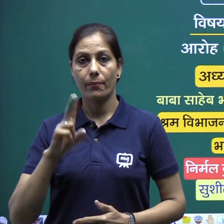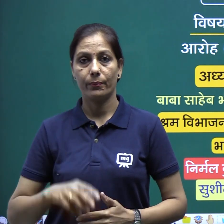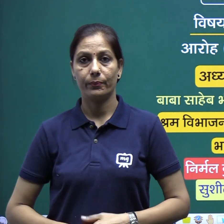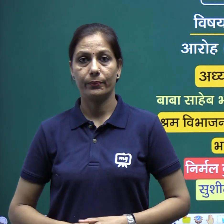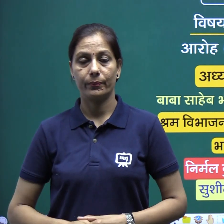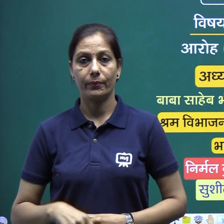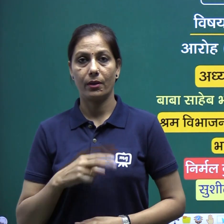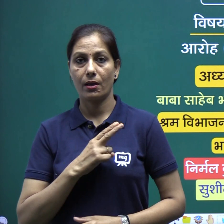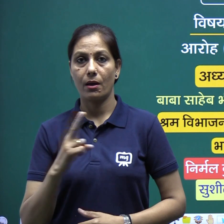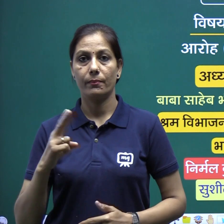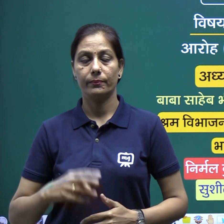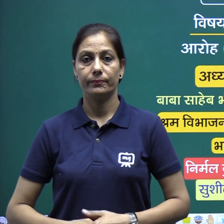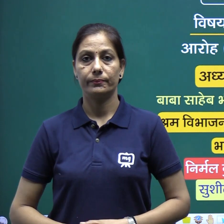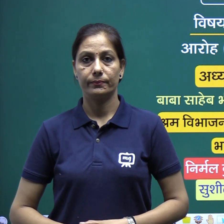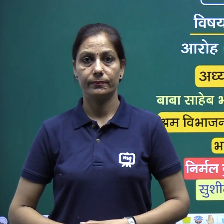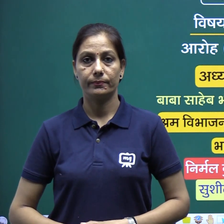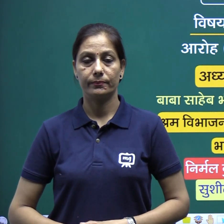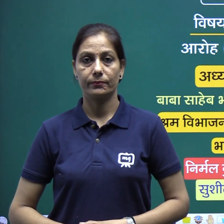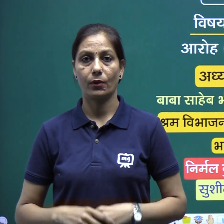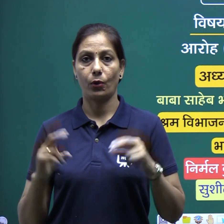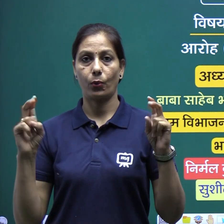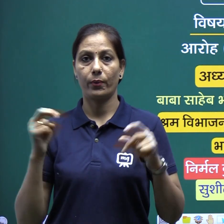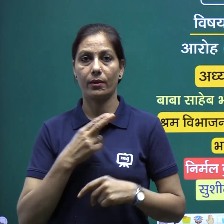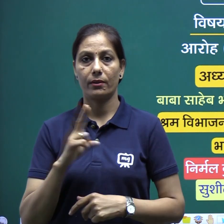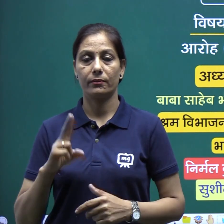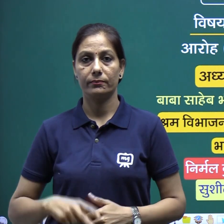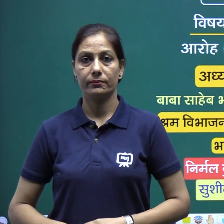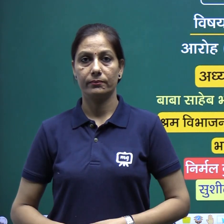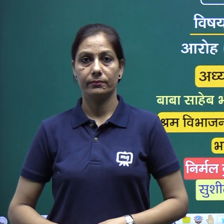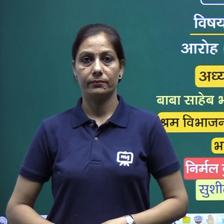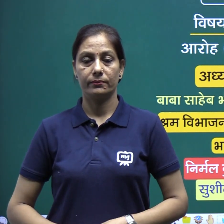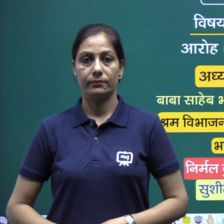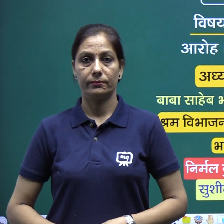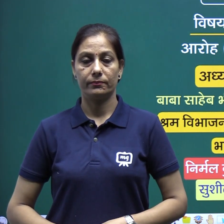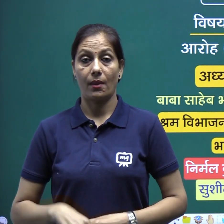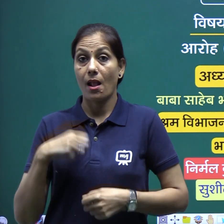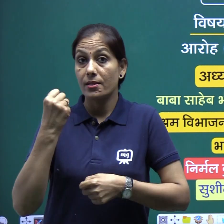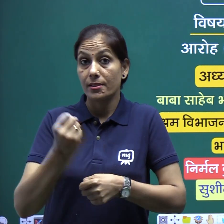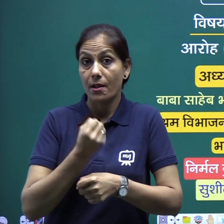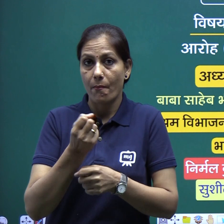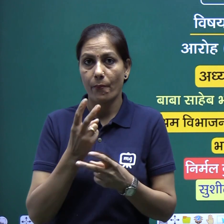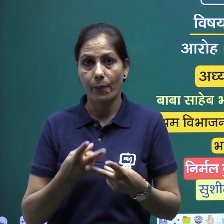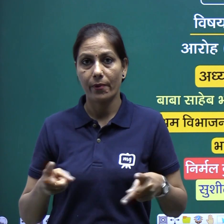भीमराव अंबेडकर। अध्याय का नाम श्रम विभाजन